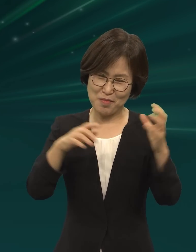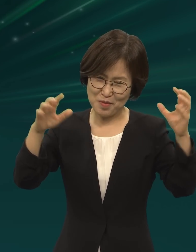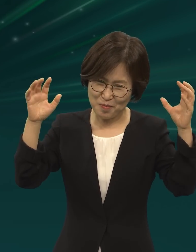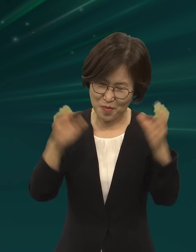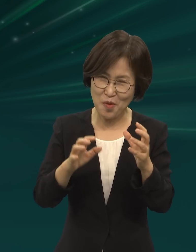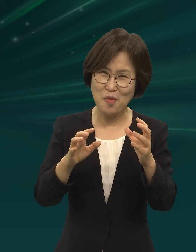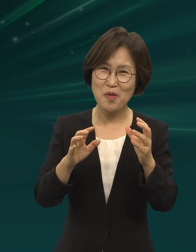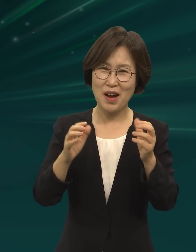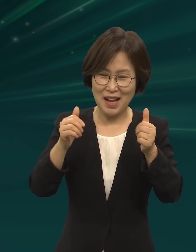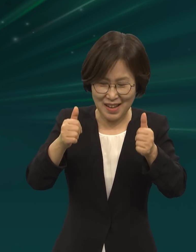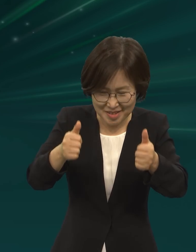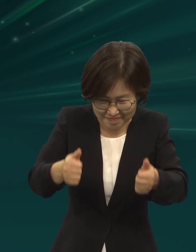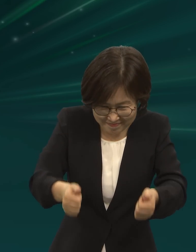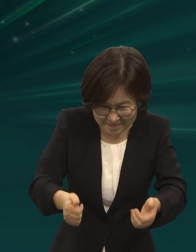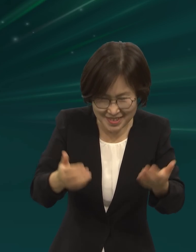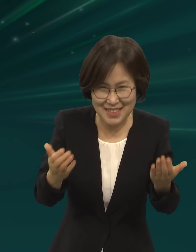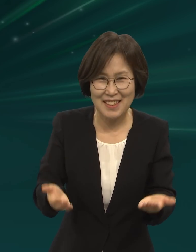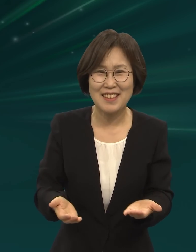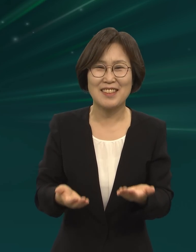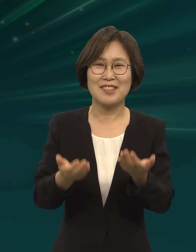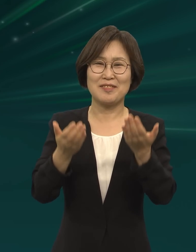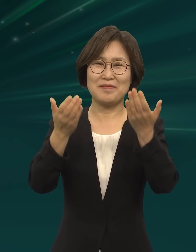인도에서 온 전단 선교사입니다.